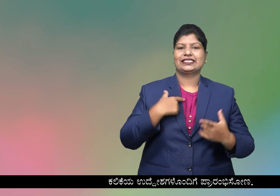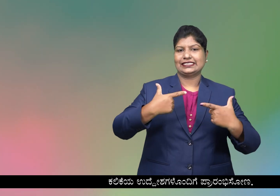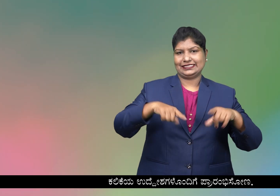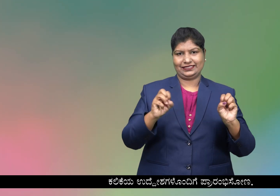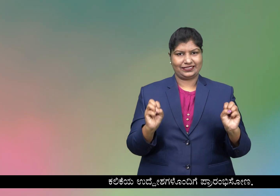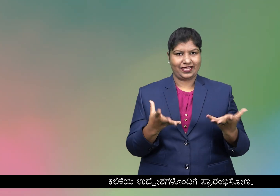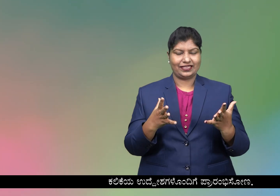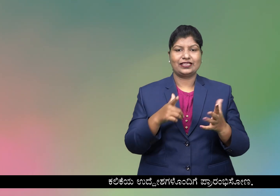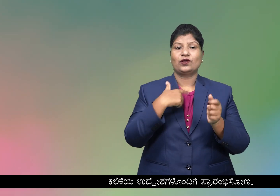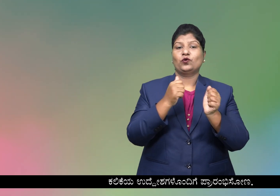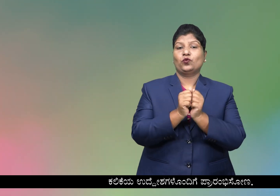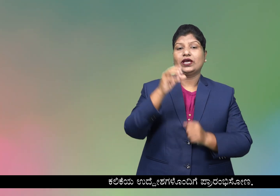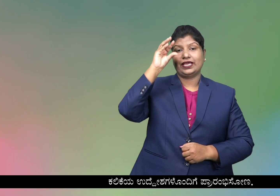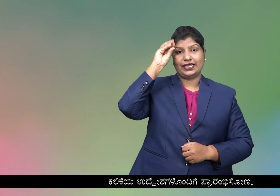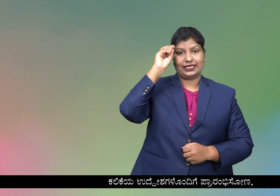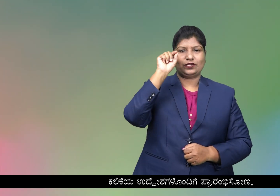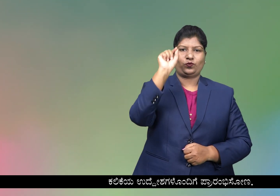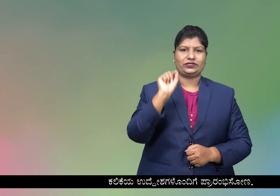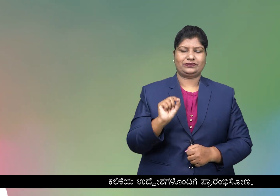ಕಲಿಕೆಯ ಉದ್ದೇಶಗಳೊಂದಿಗೆ ಪ್ರಾರಂಭಿಸೋಣ.